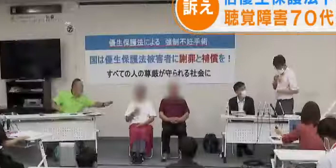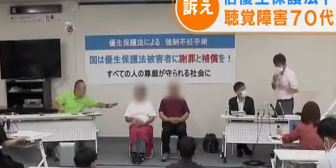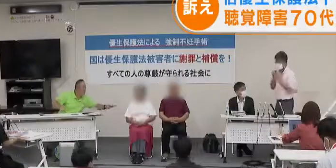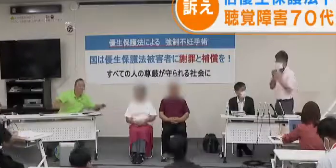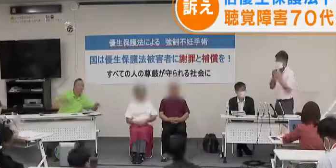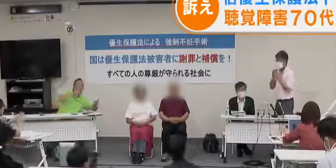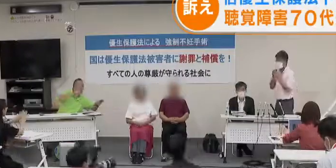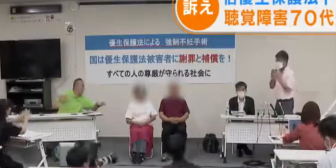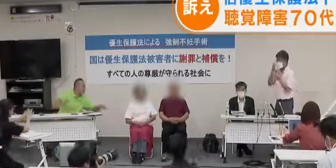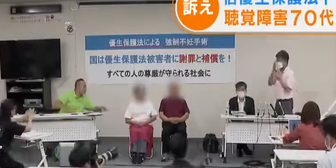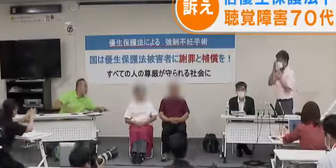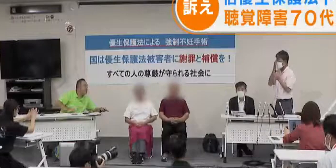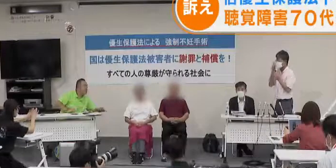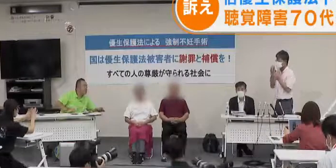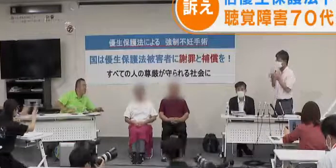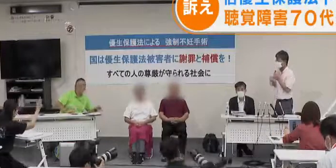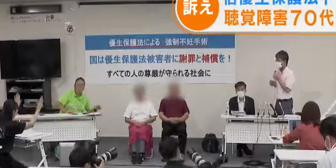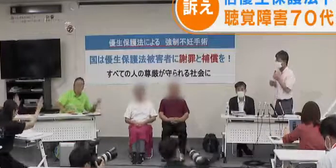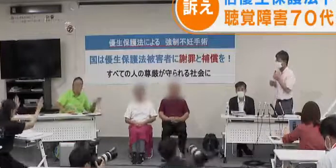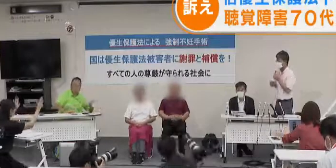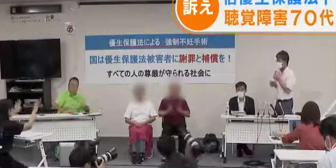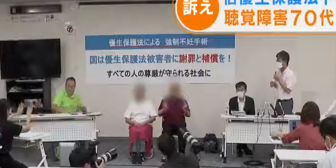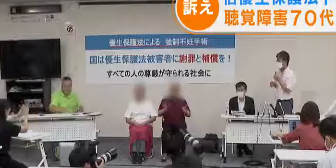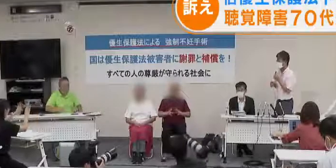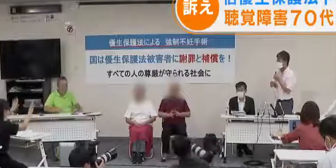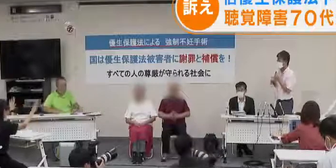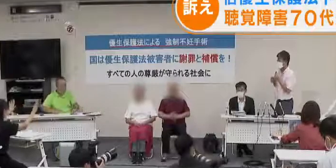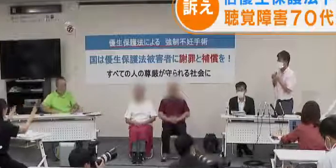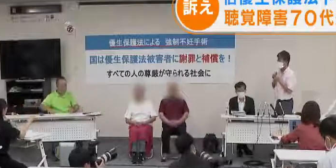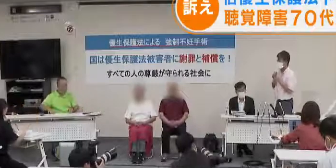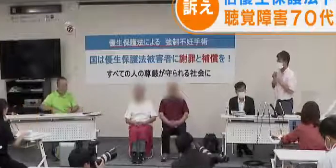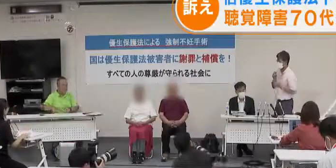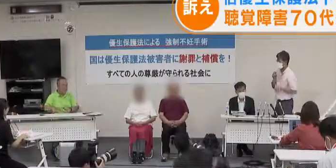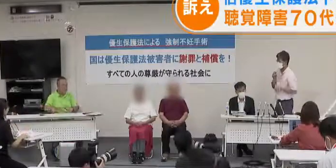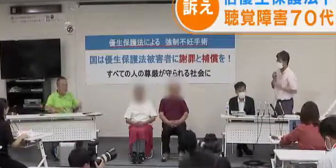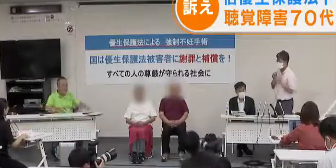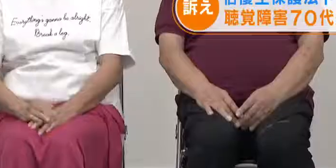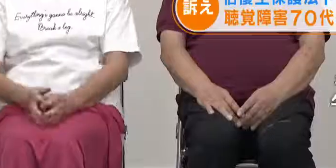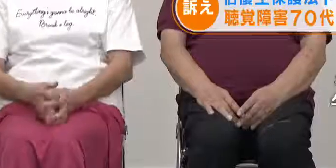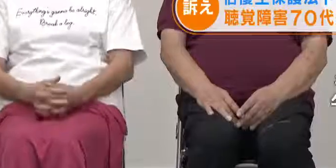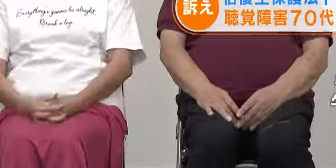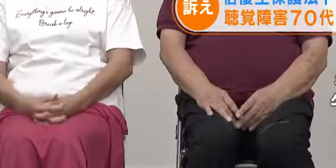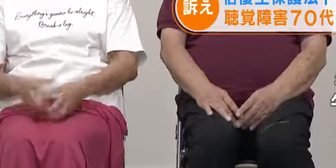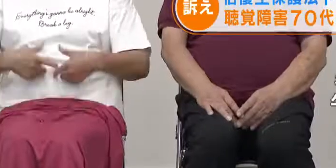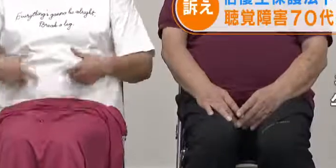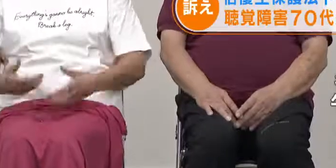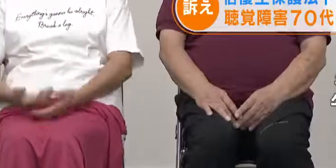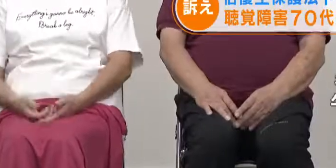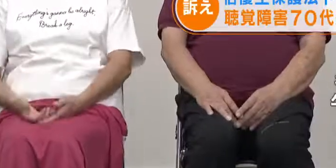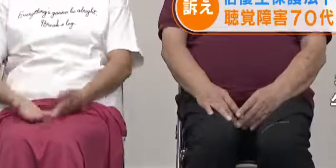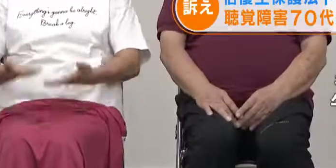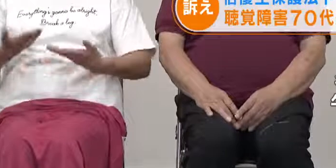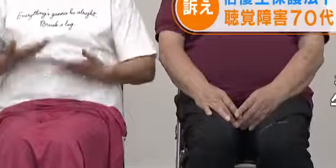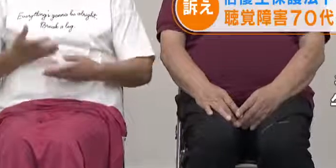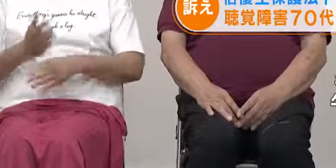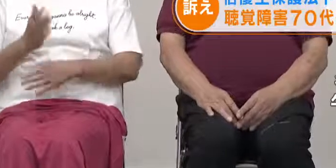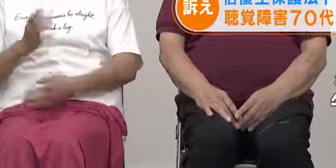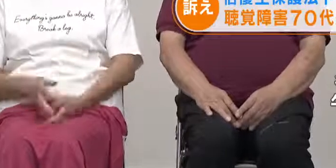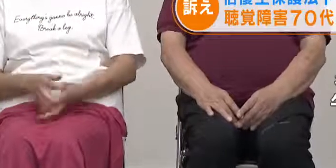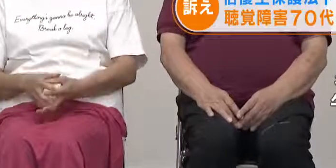1996年まで施行されていました低速後の会見で夫婦は子供を作って家族でだんだんしたいと思っ